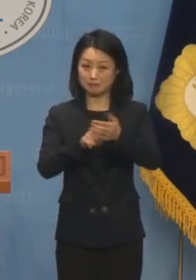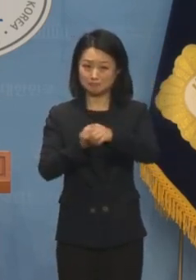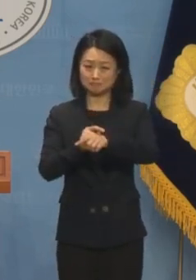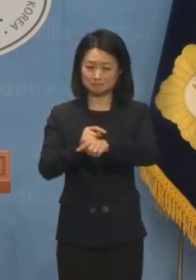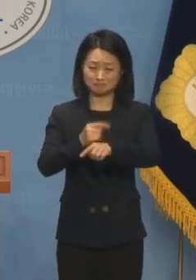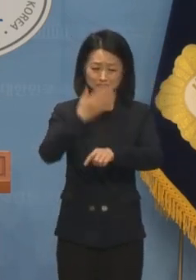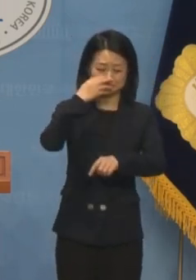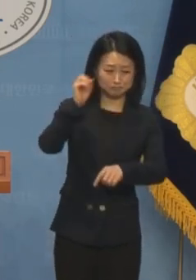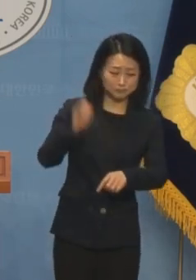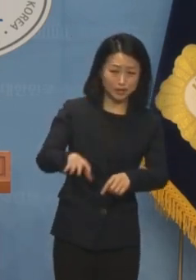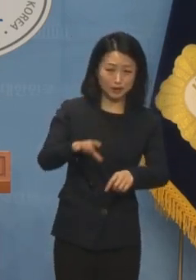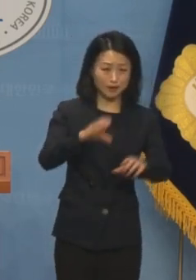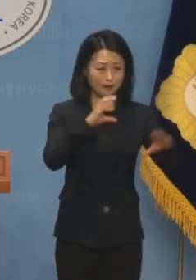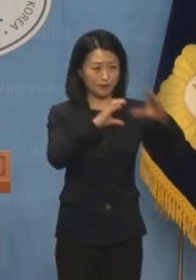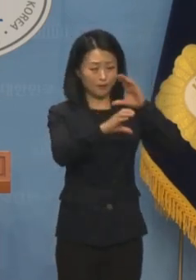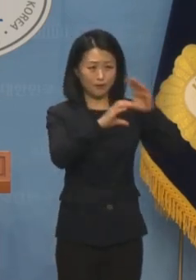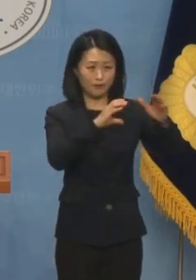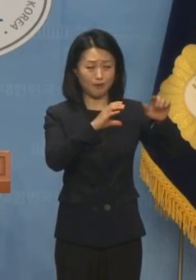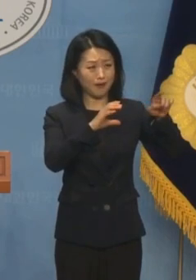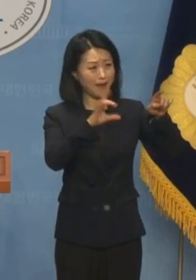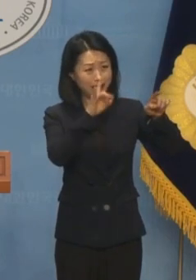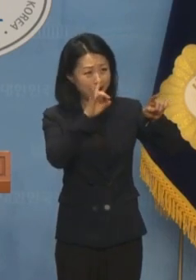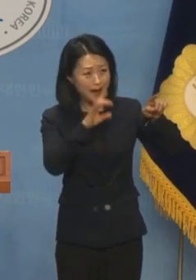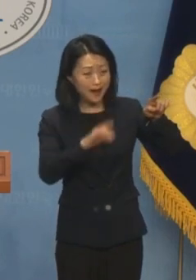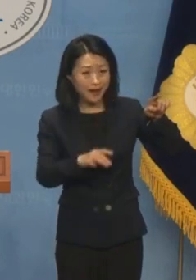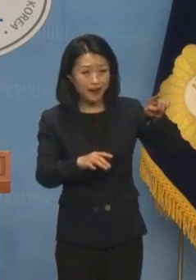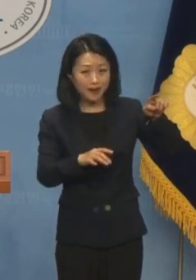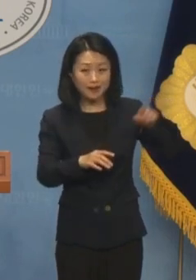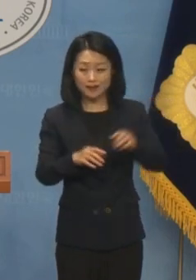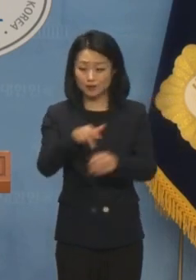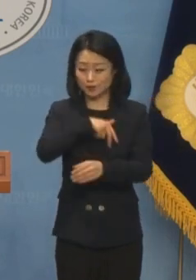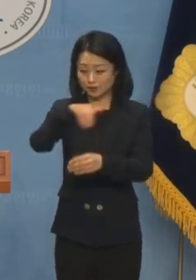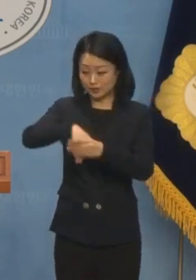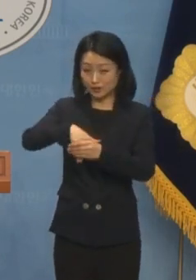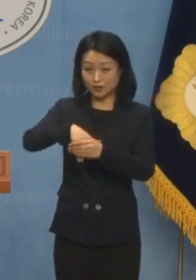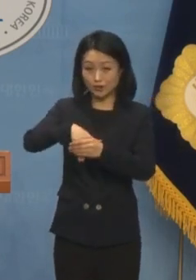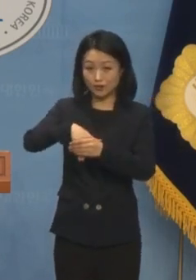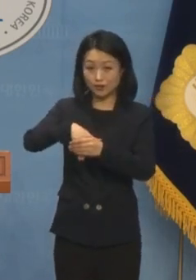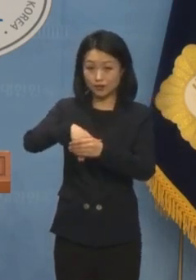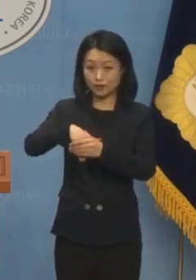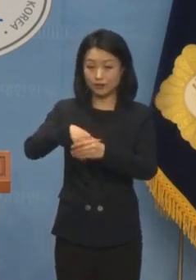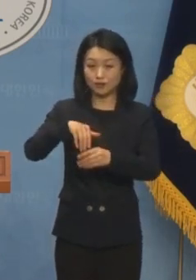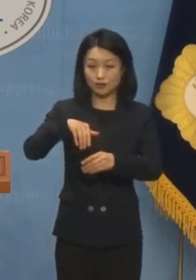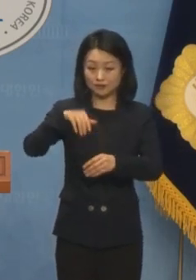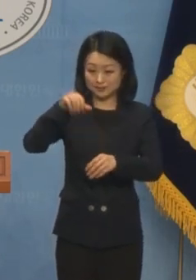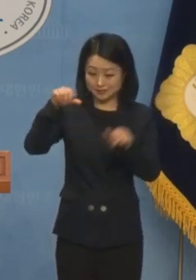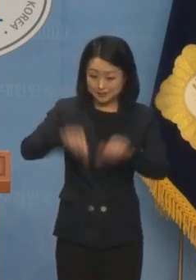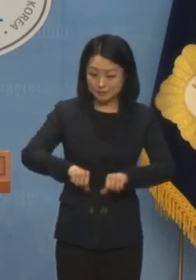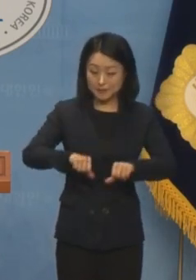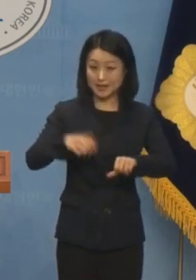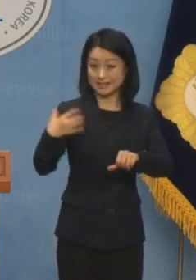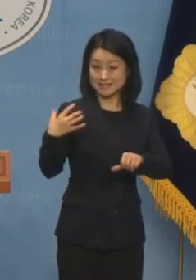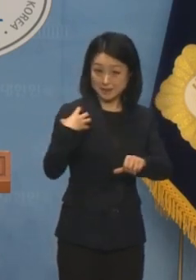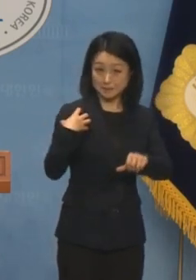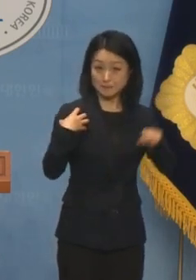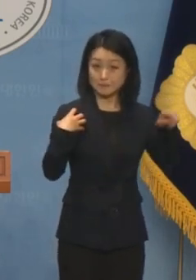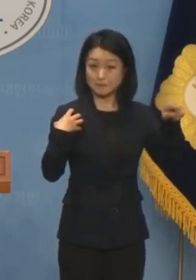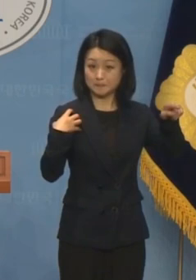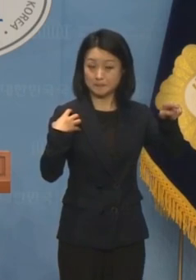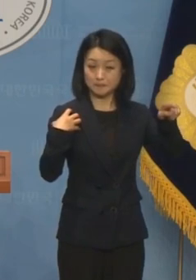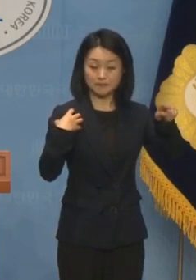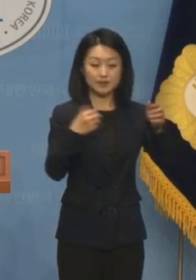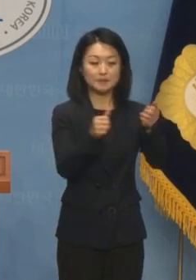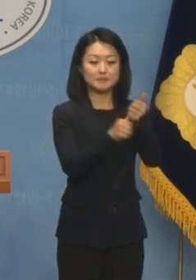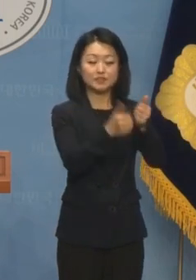불통의 길을 갈 작정입니까? 총선 패배의 책임을 지고 사퇴한 이관섭 비서실장의 후임으로 국정